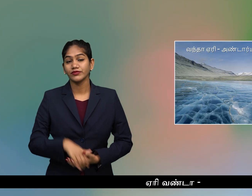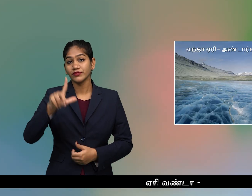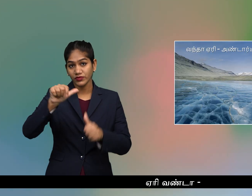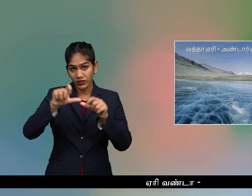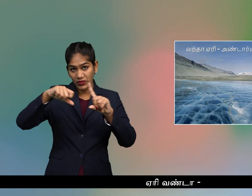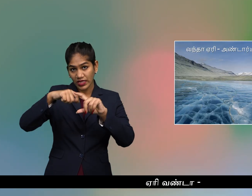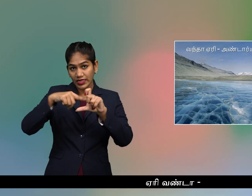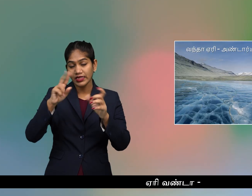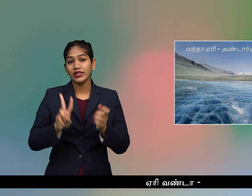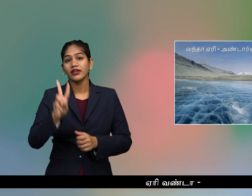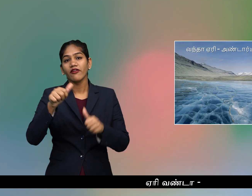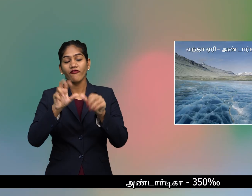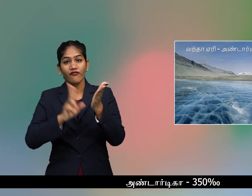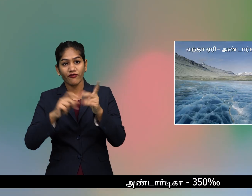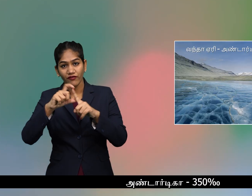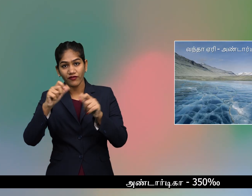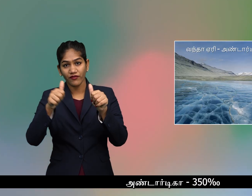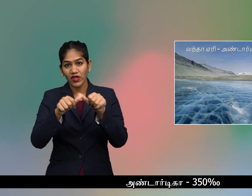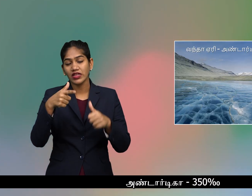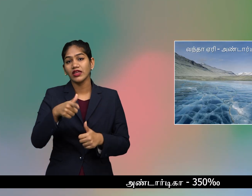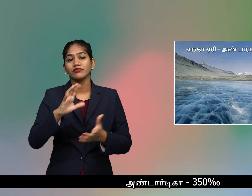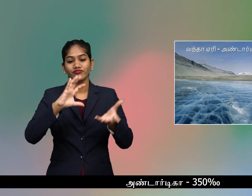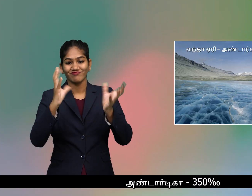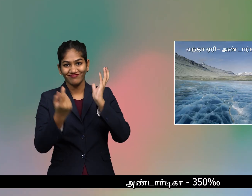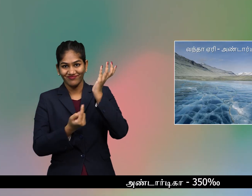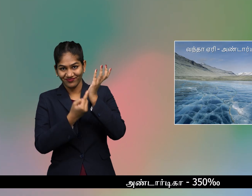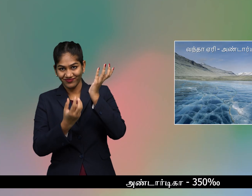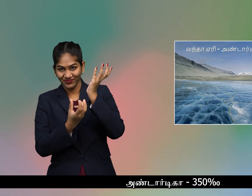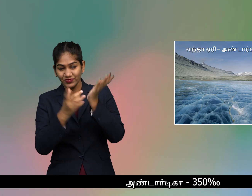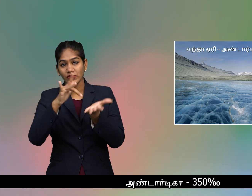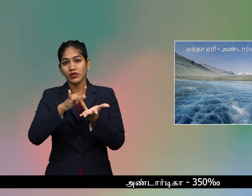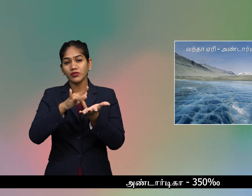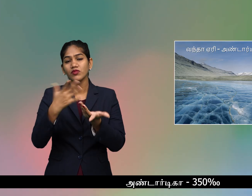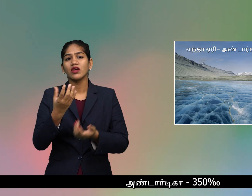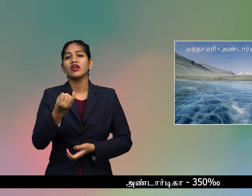வண்டா ஏரி, அண்டார்டிகா 350 விழுக்காடு.